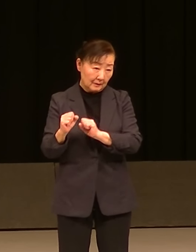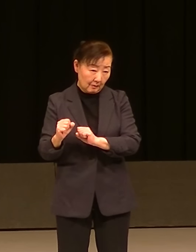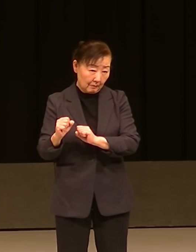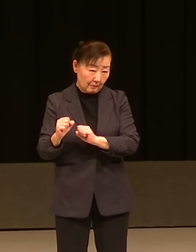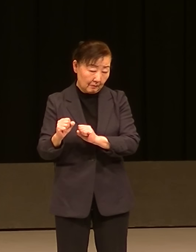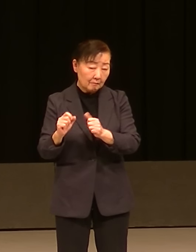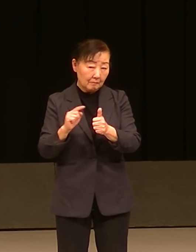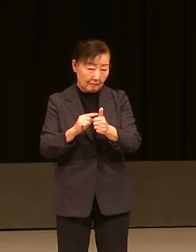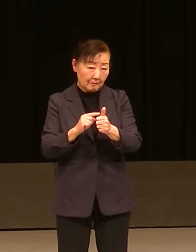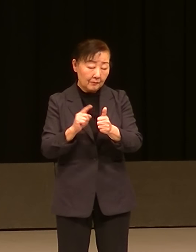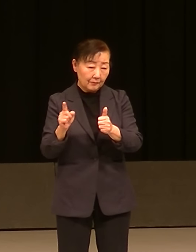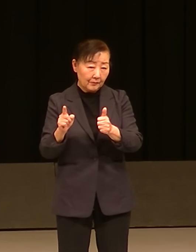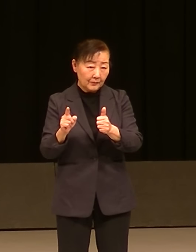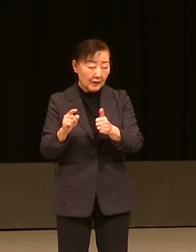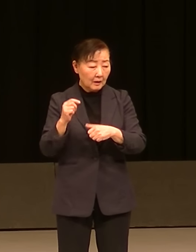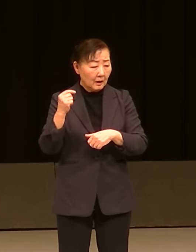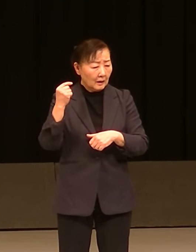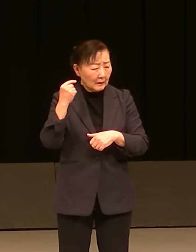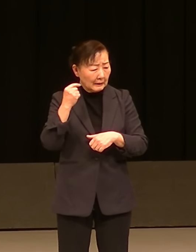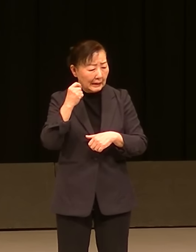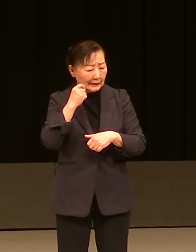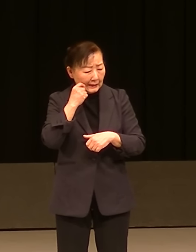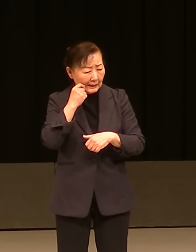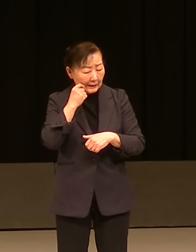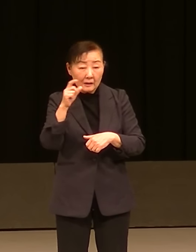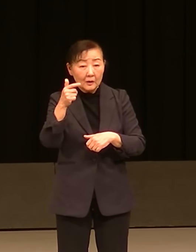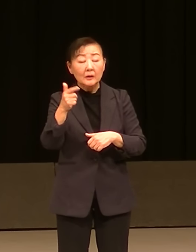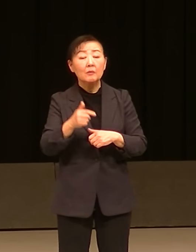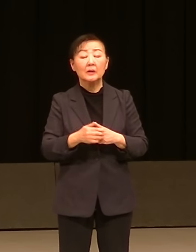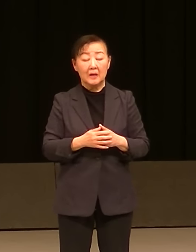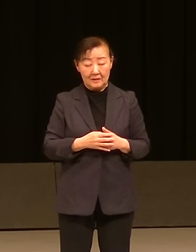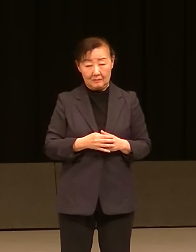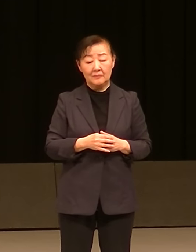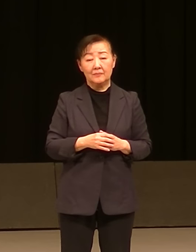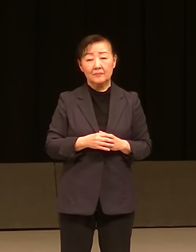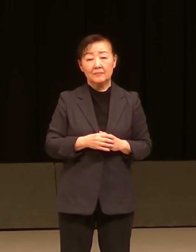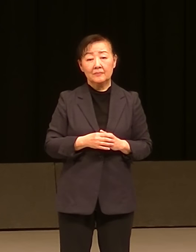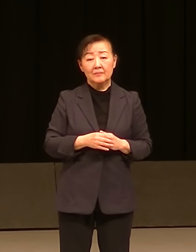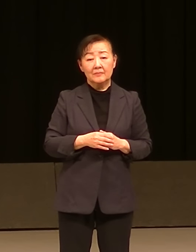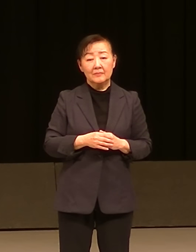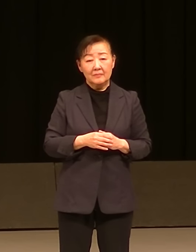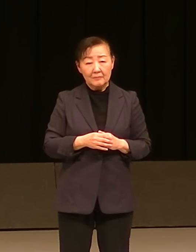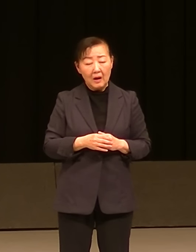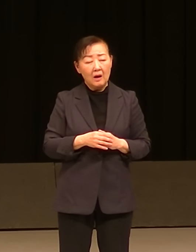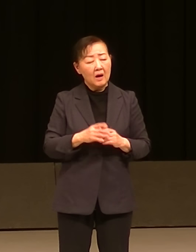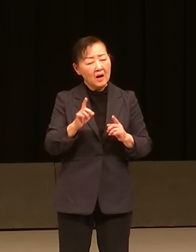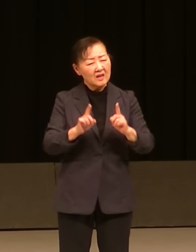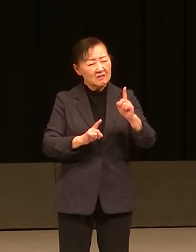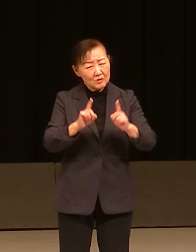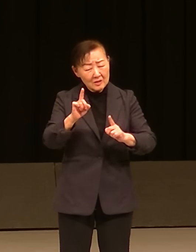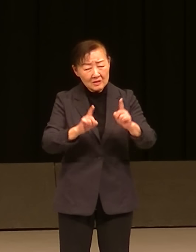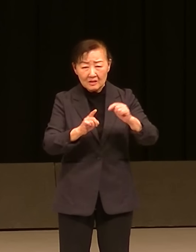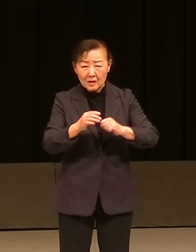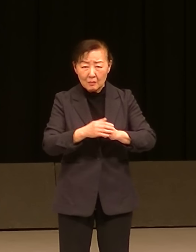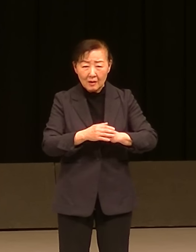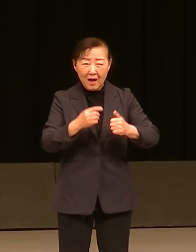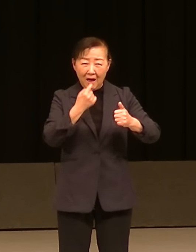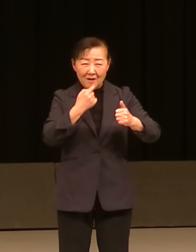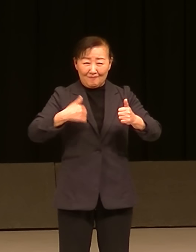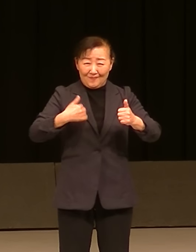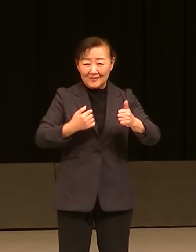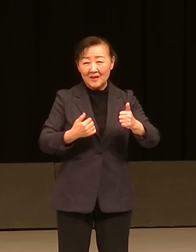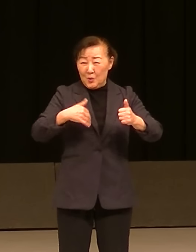もあって、聞くに耐えないような英語ではなかったんですけれども、いずれにしてももう僕ちゃん嬉し